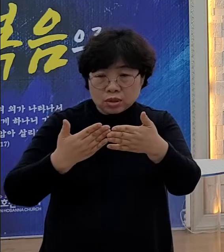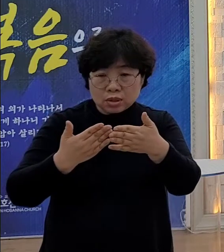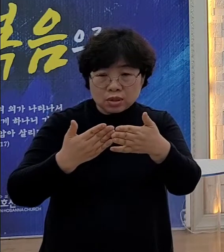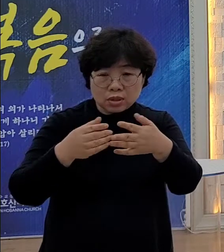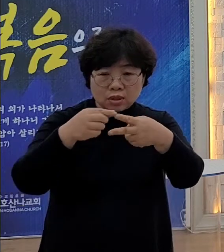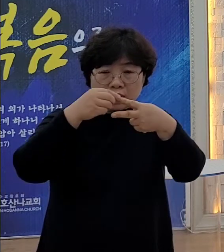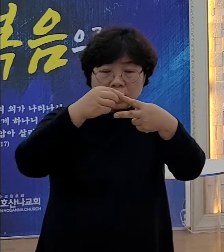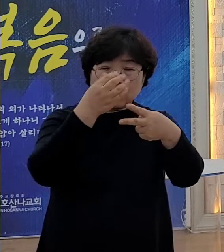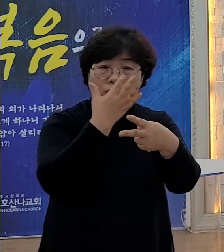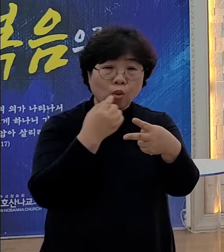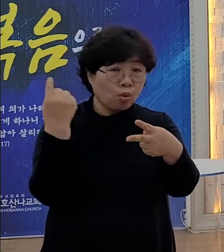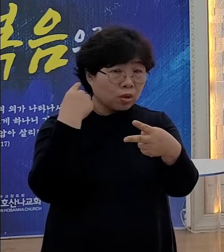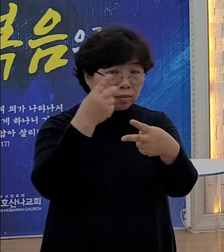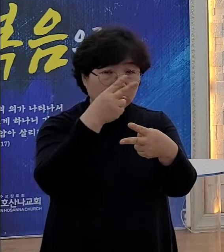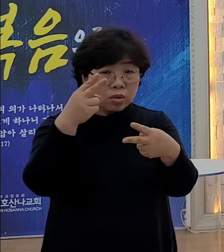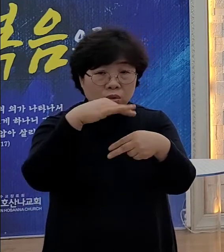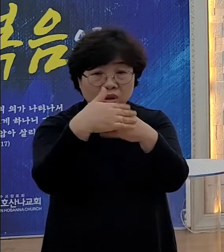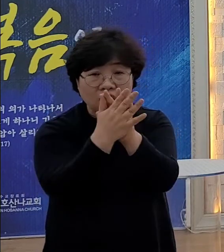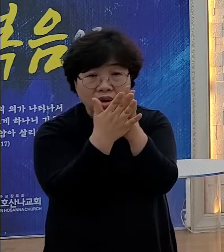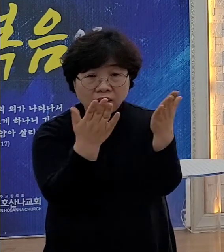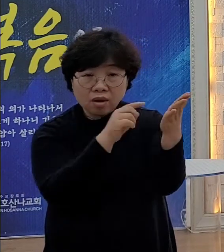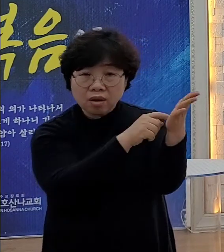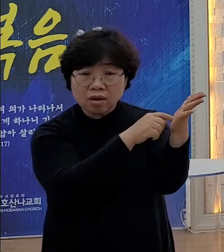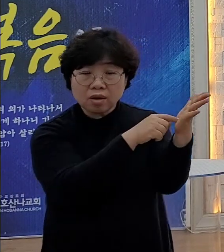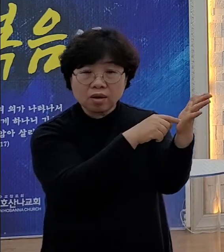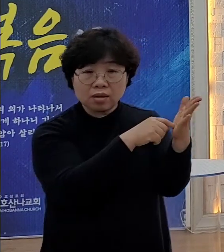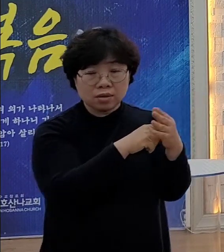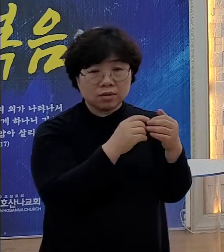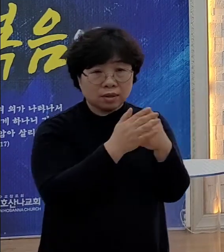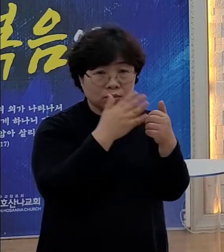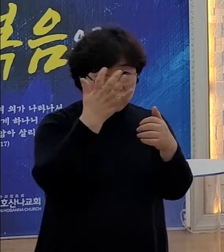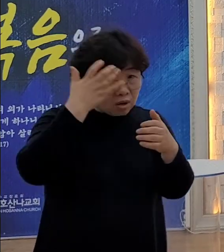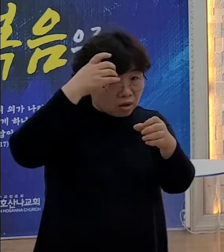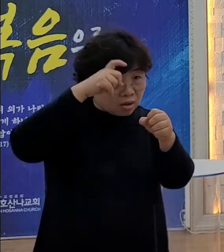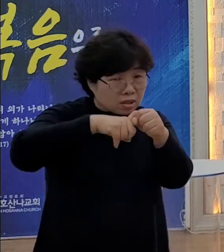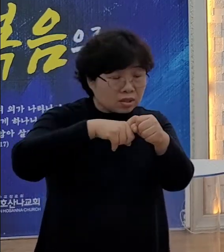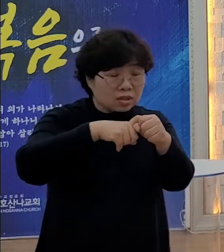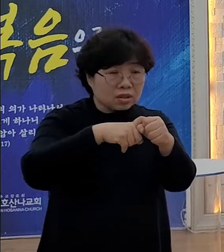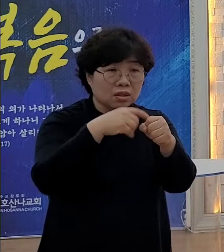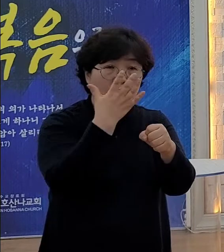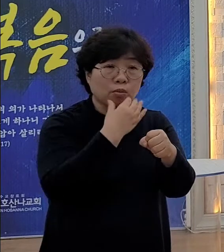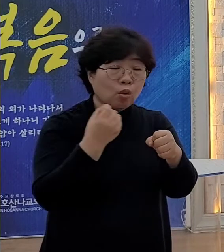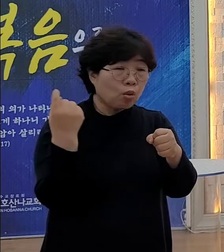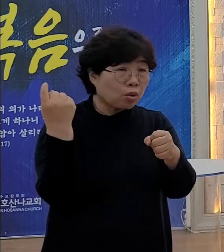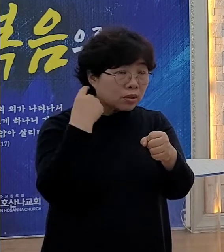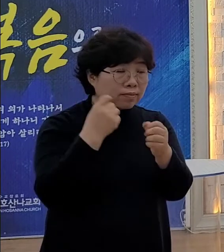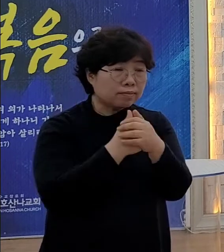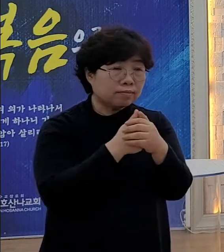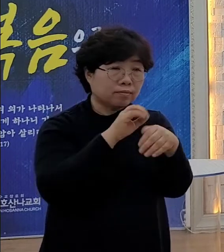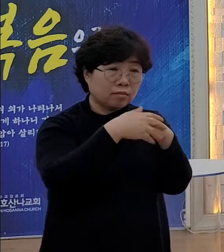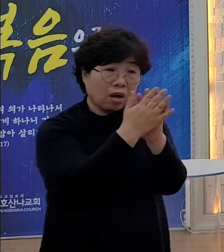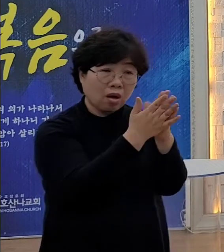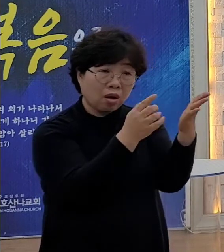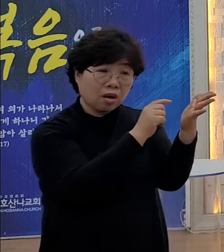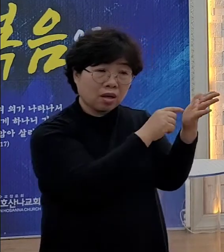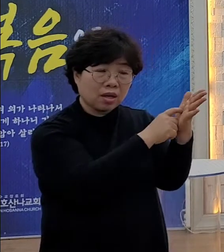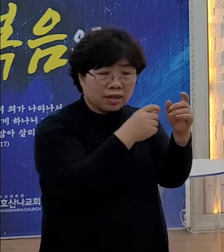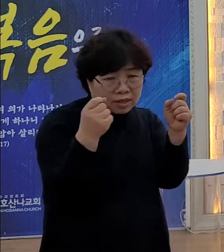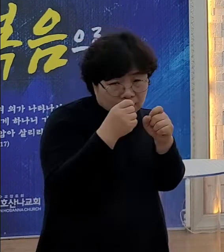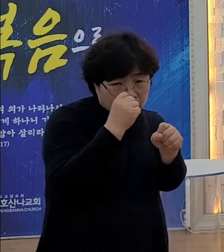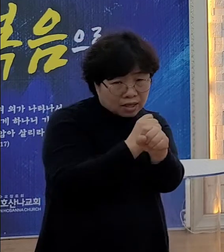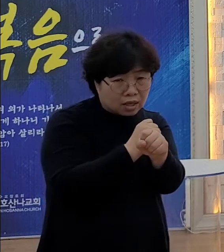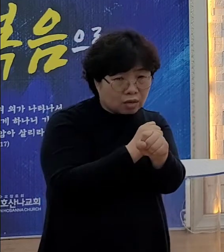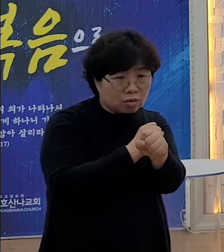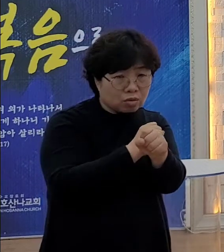복음, 성경이다. 그래서 하나님께서 주신 이 영적 어플인 이 복음, 이 성경을 가까이 하고 읽고